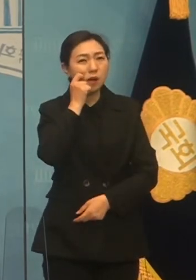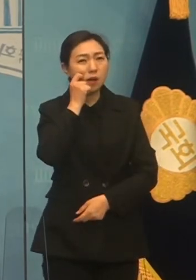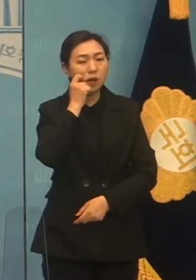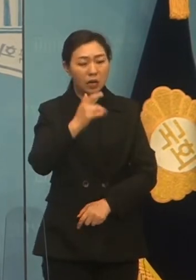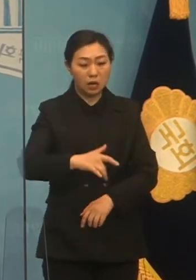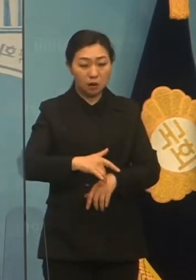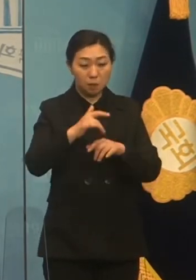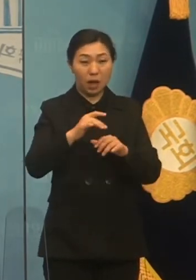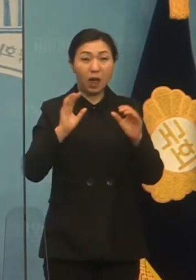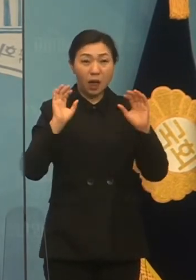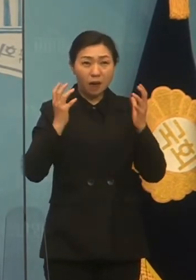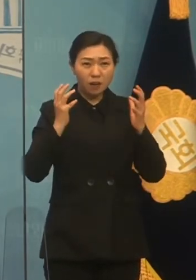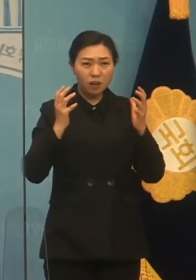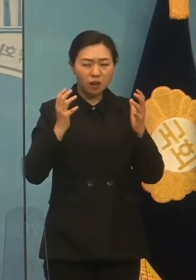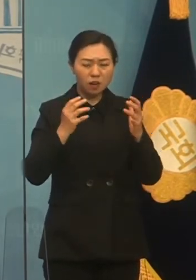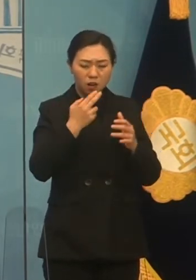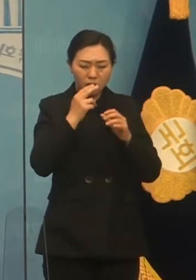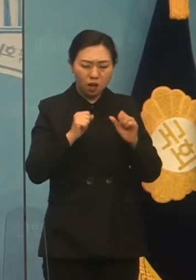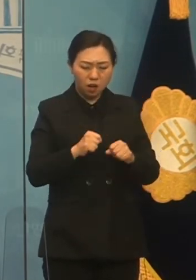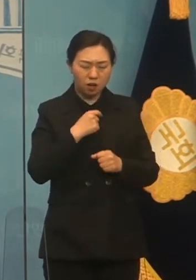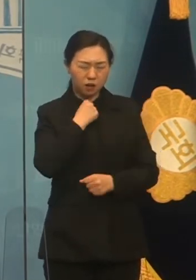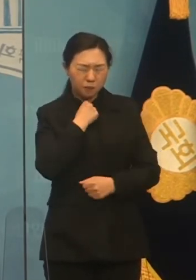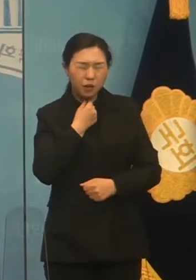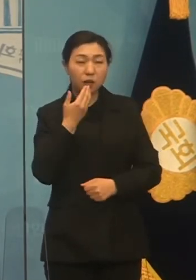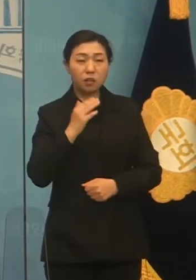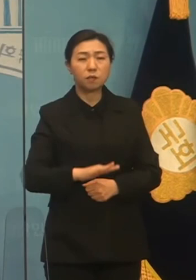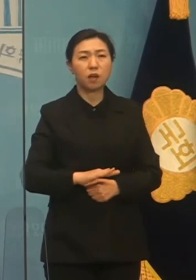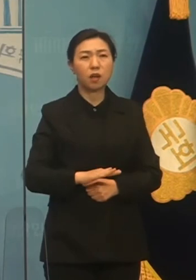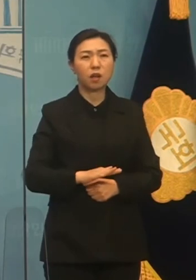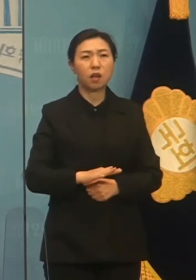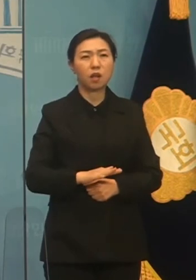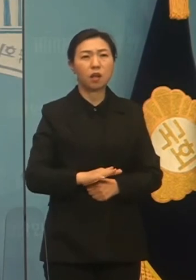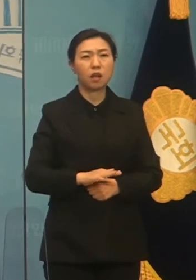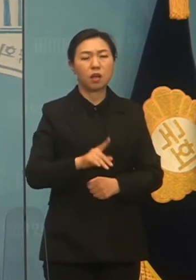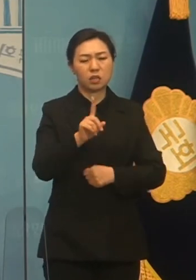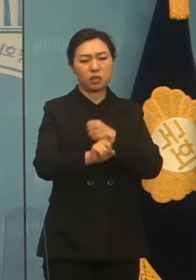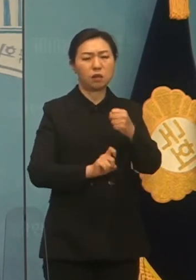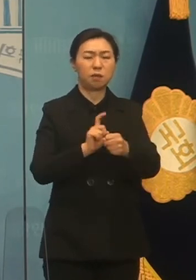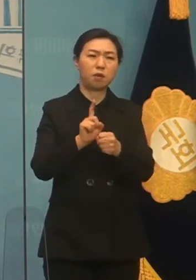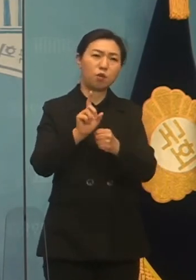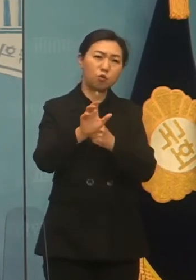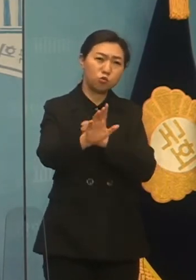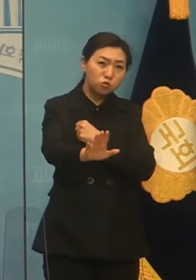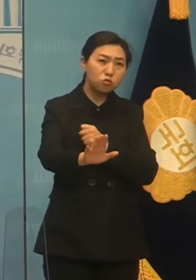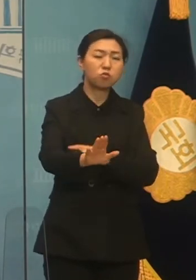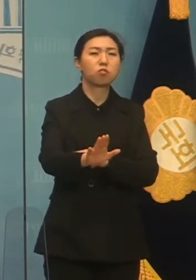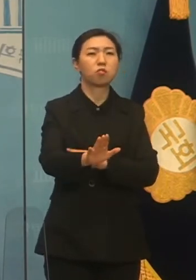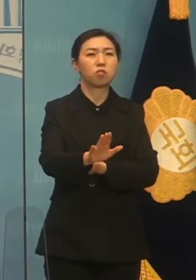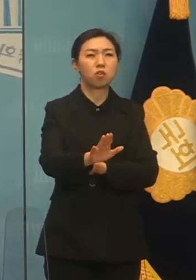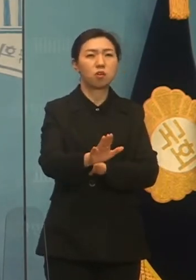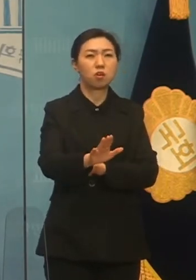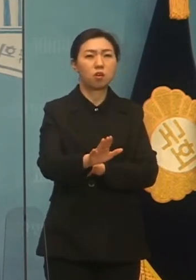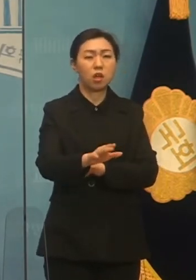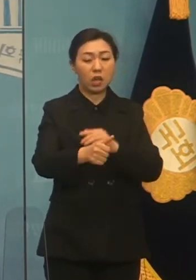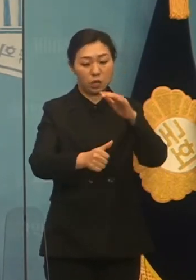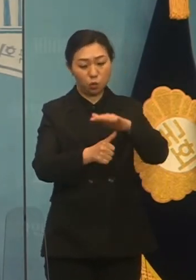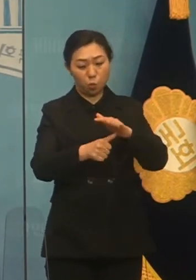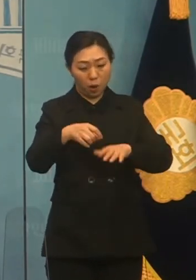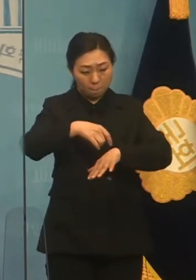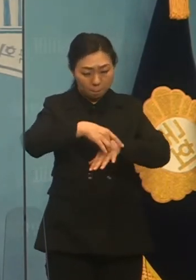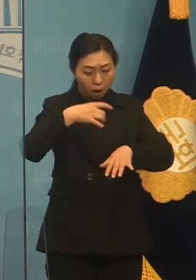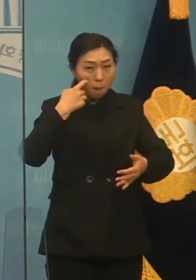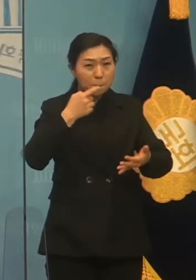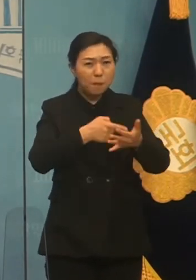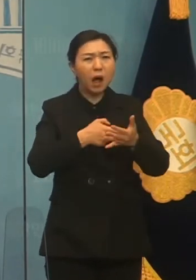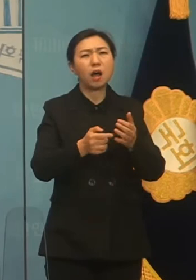불편한 기간을 달했지만 안타깝게도 실종 11년 6개월 만에 소년들의 유골이 발견되면서